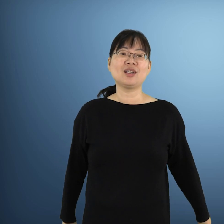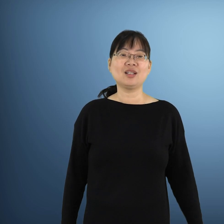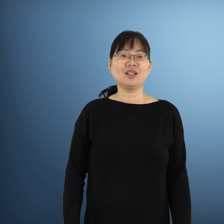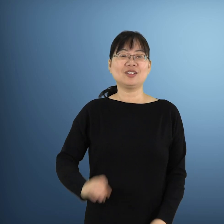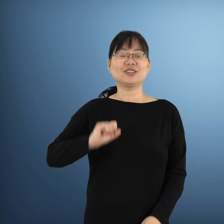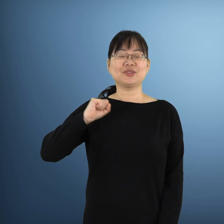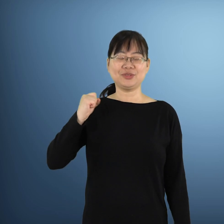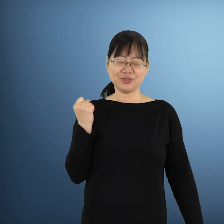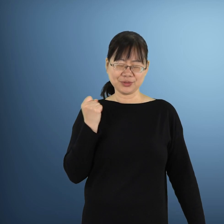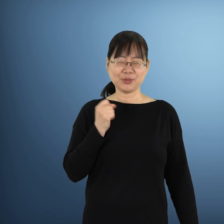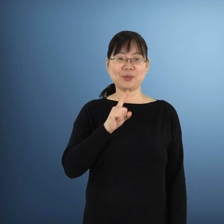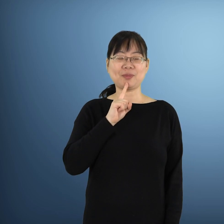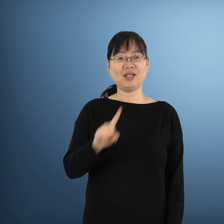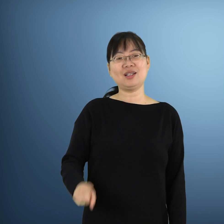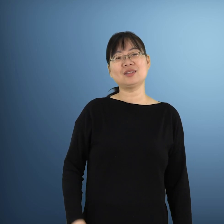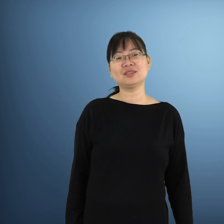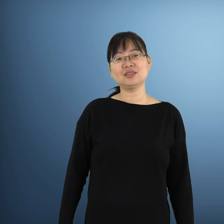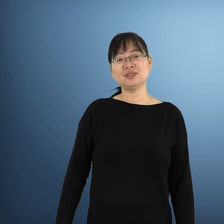순종하자 그 말이에요.